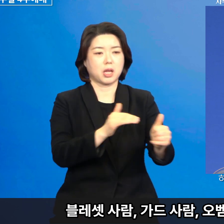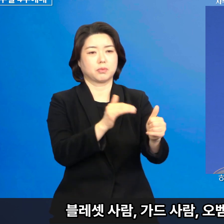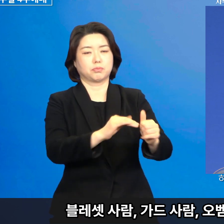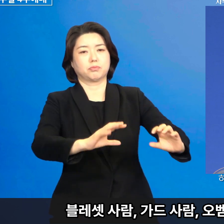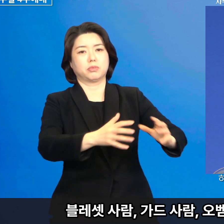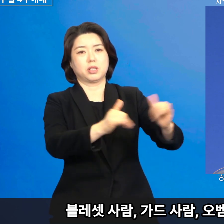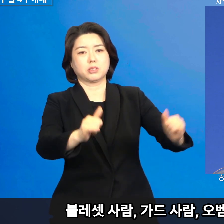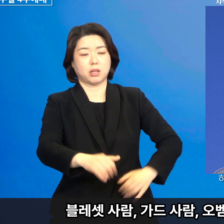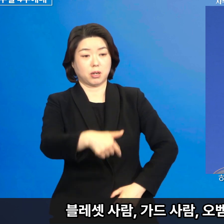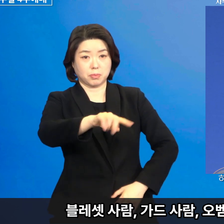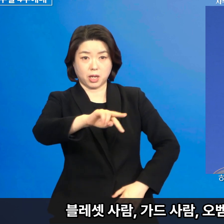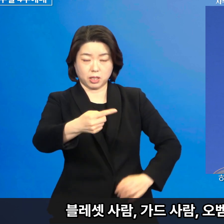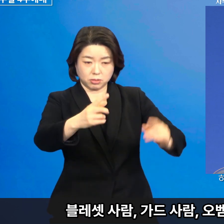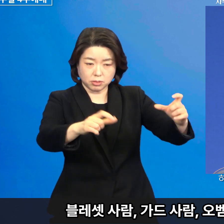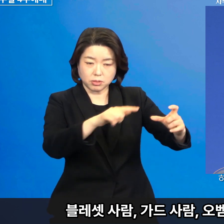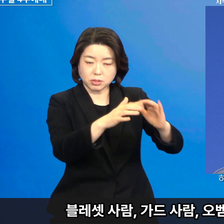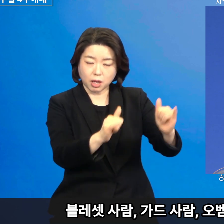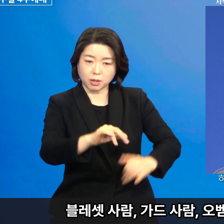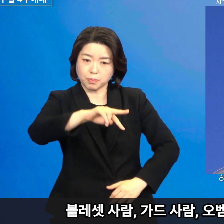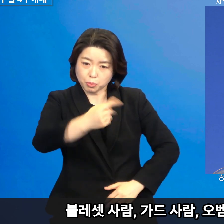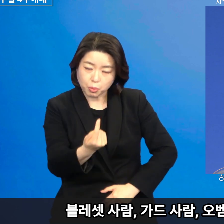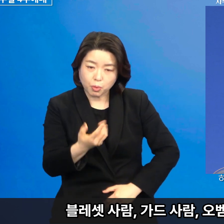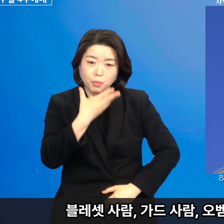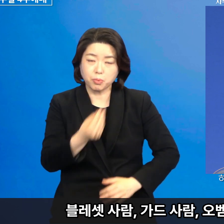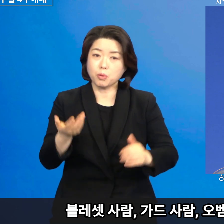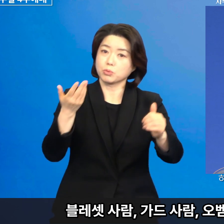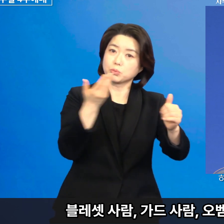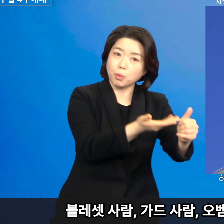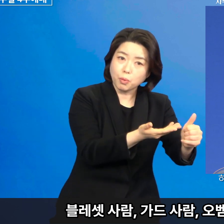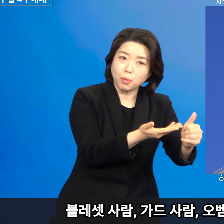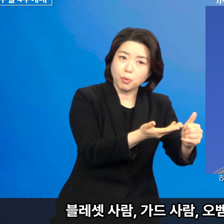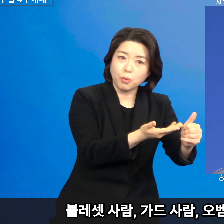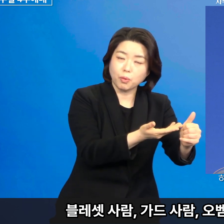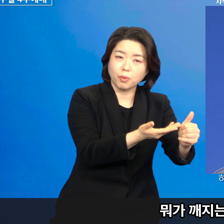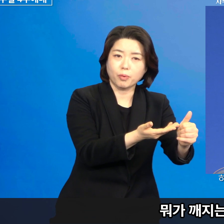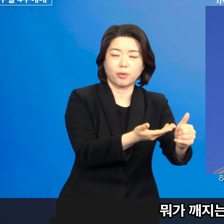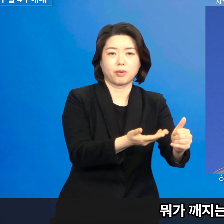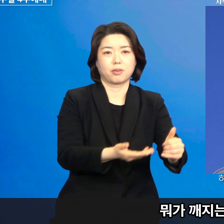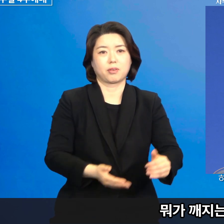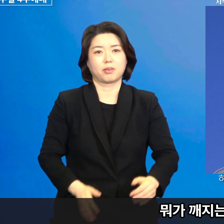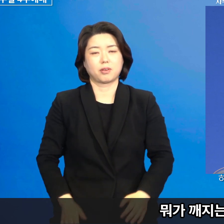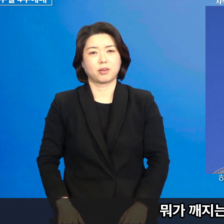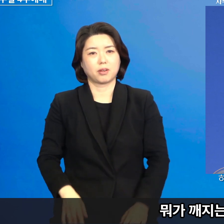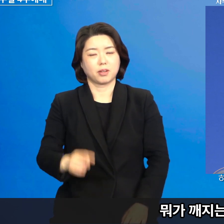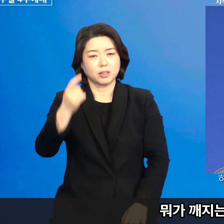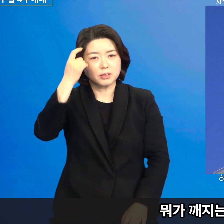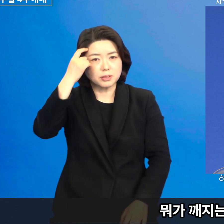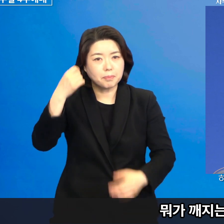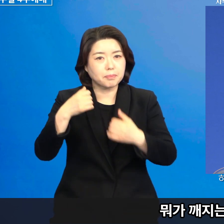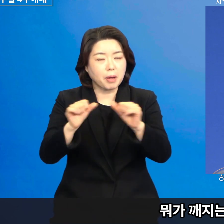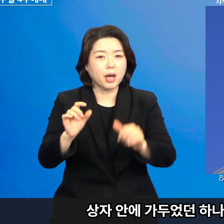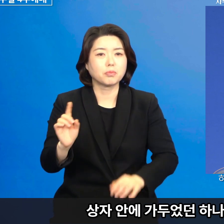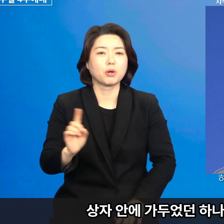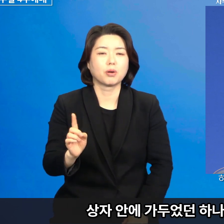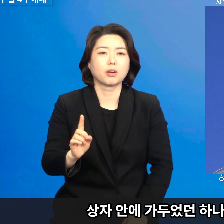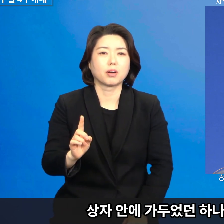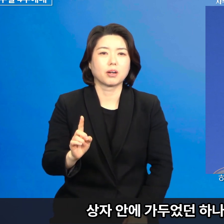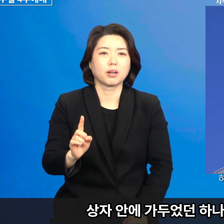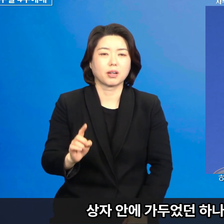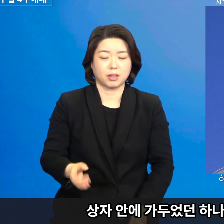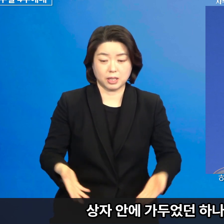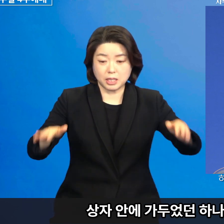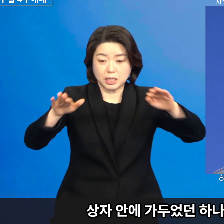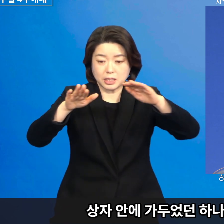사람, 가드 사람 오벳 에돔에게도 복을 주신다고? 뭐가 깨지는 겁니까? 상자